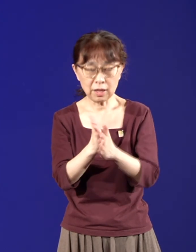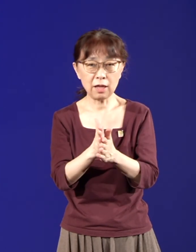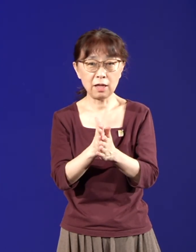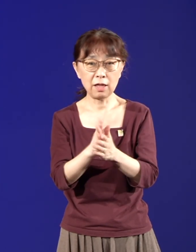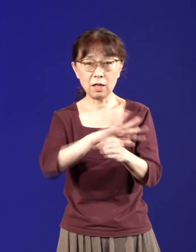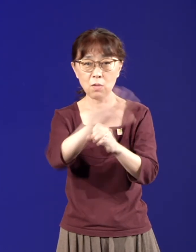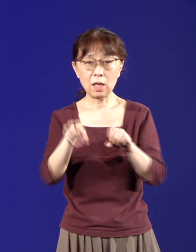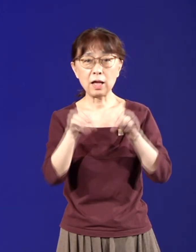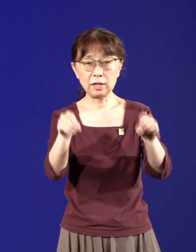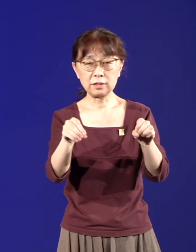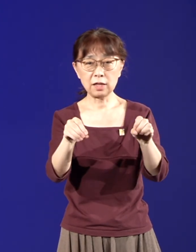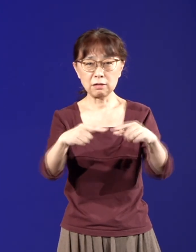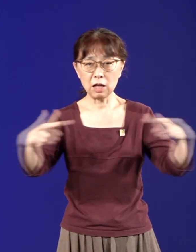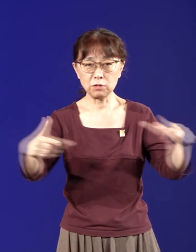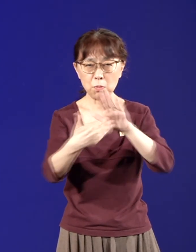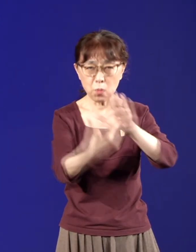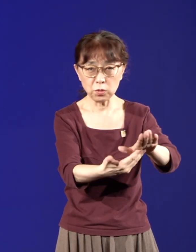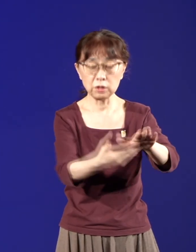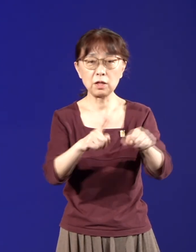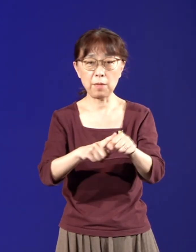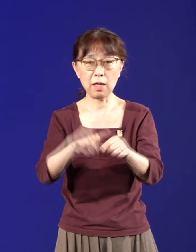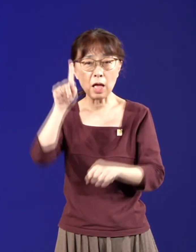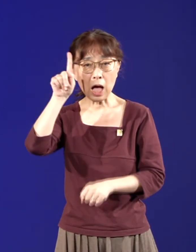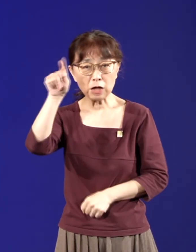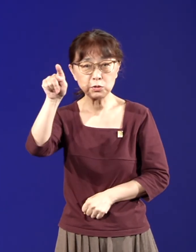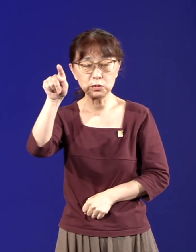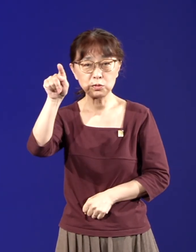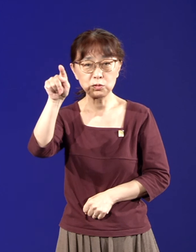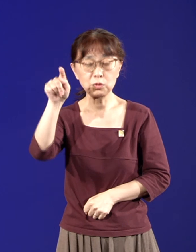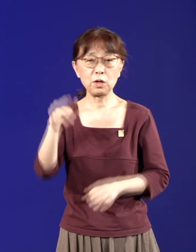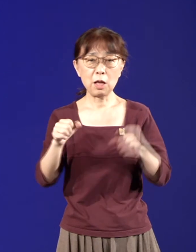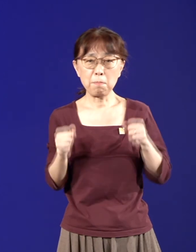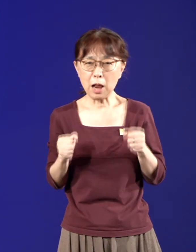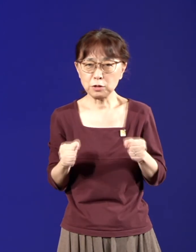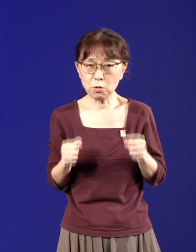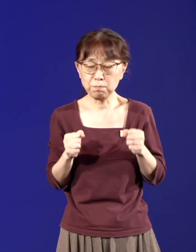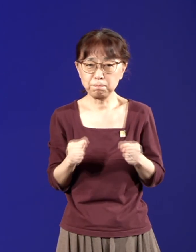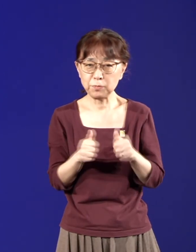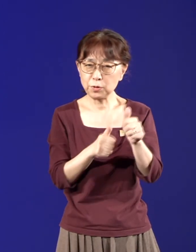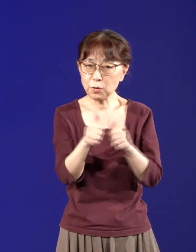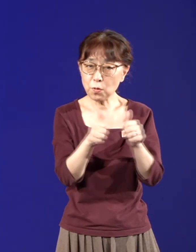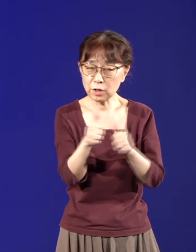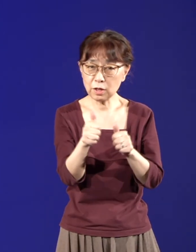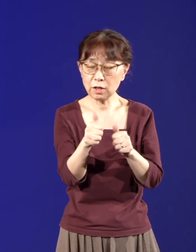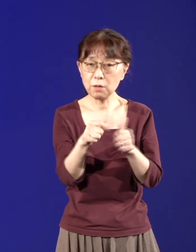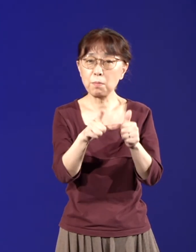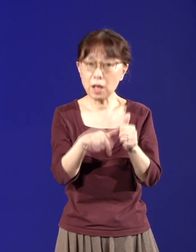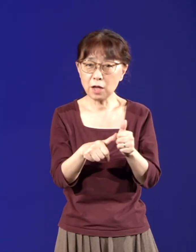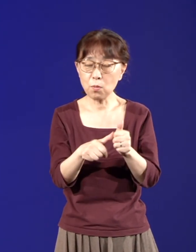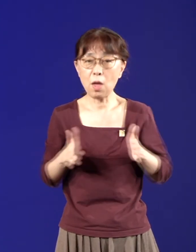拡大防止のためにですね、明日からのマラソン競技につきましても沿道